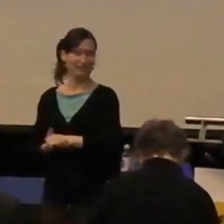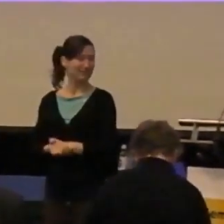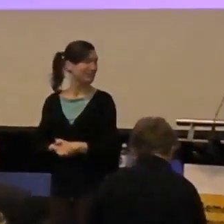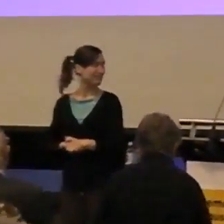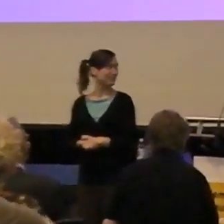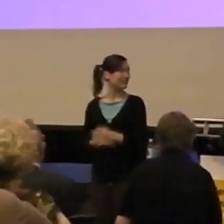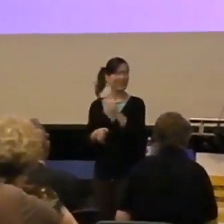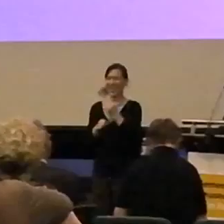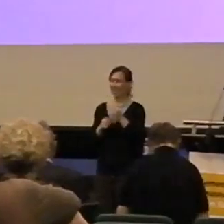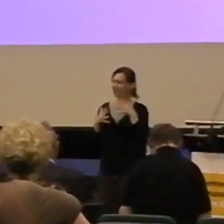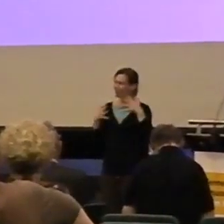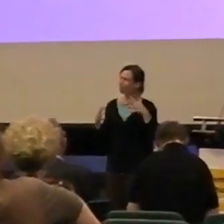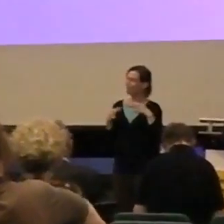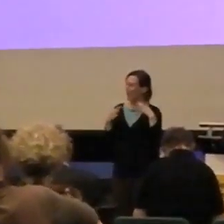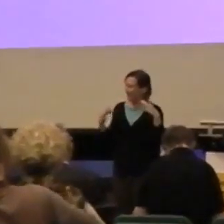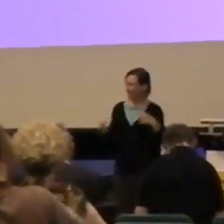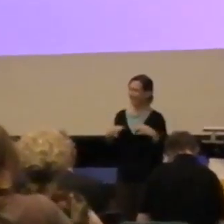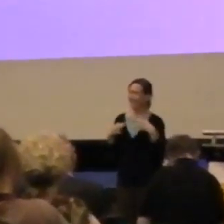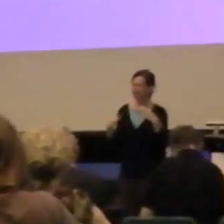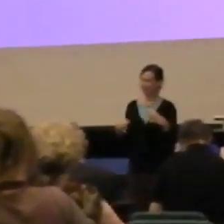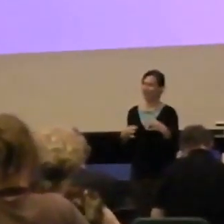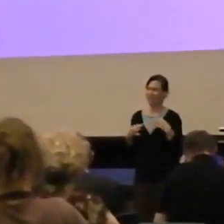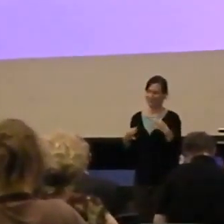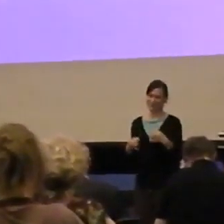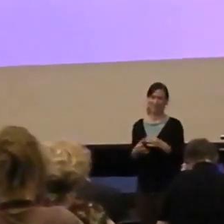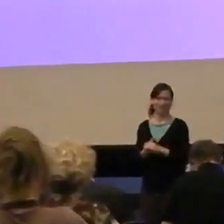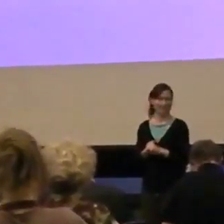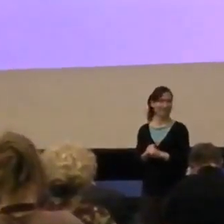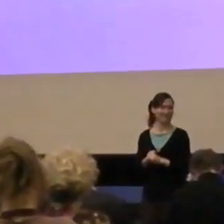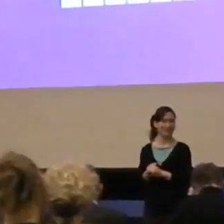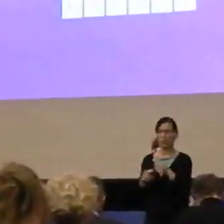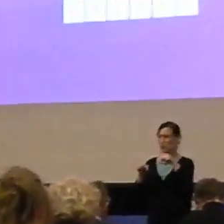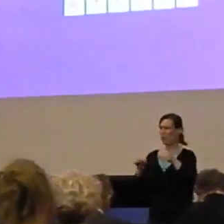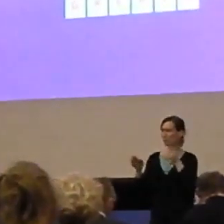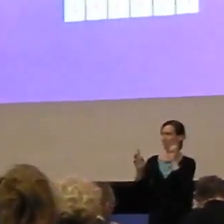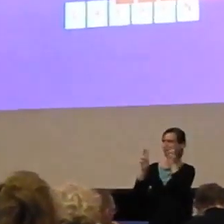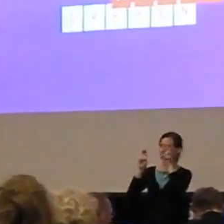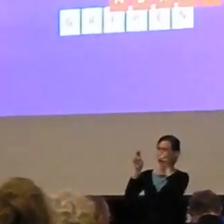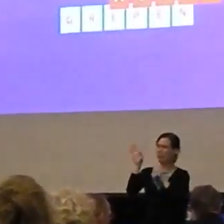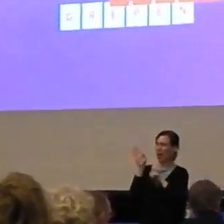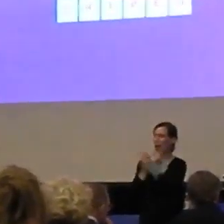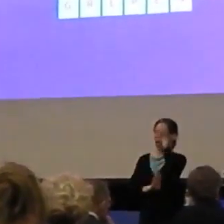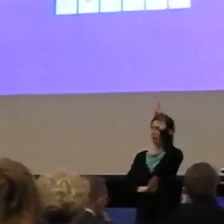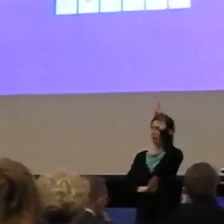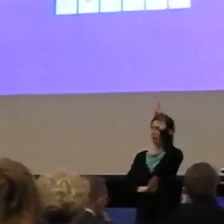Het is me echt een heel groot plezier om de lancering van het project